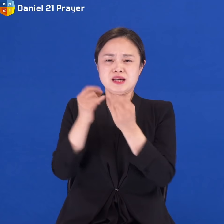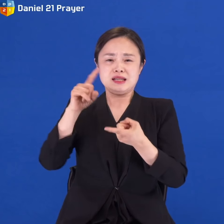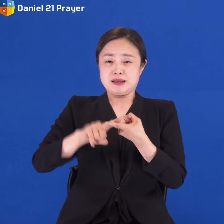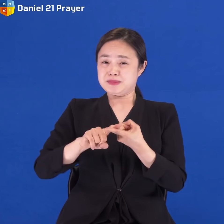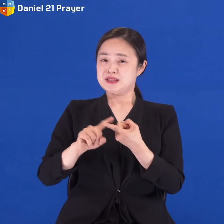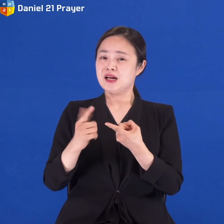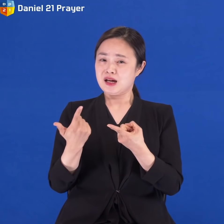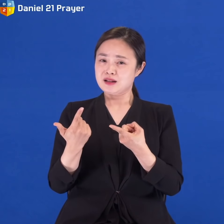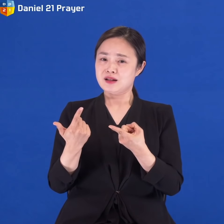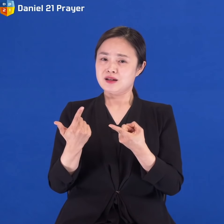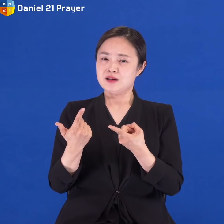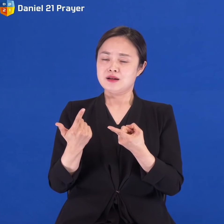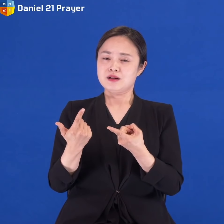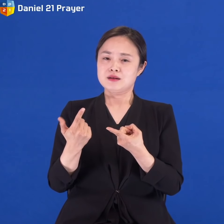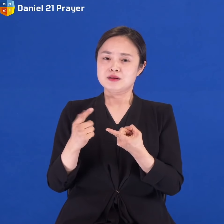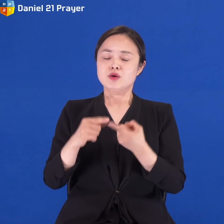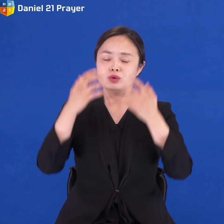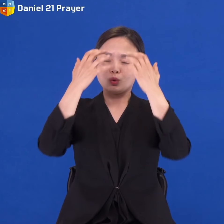제가